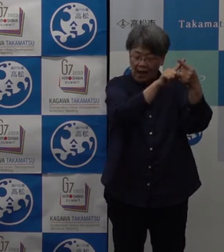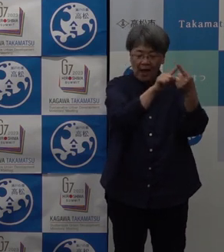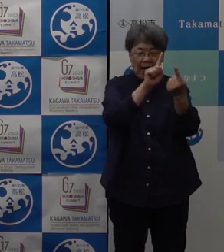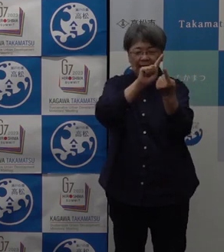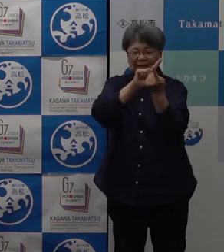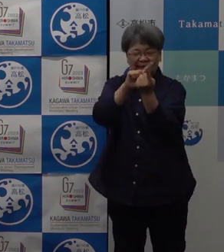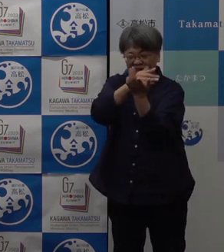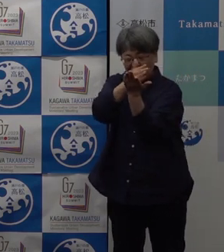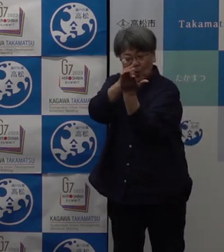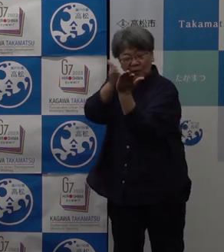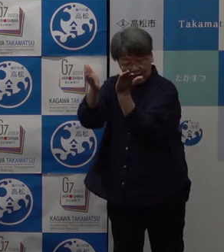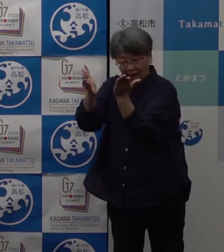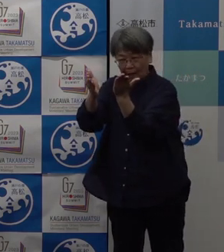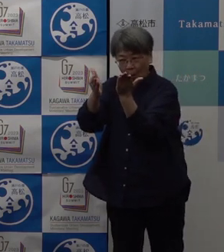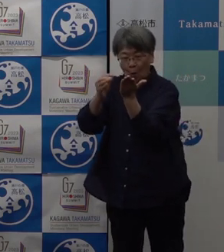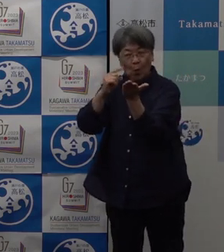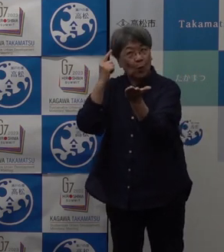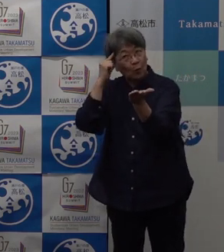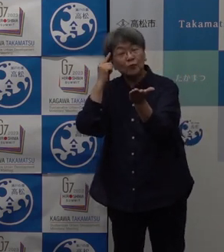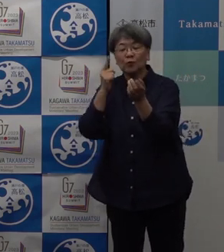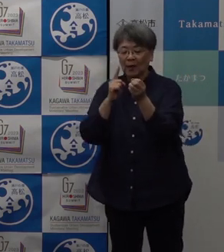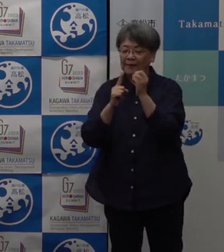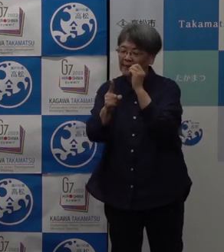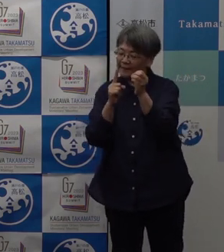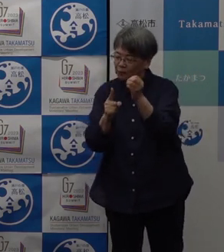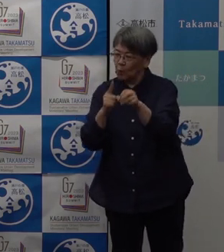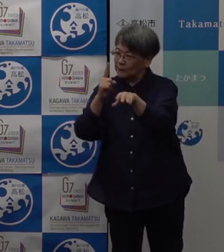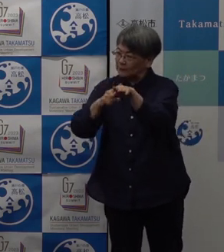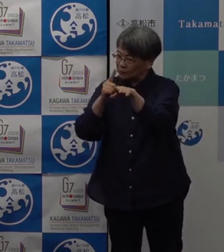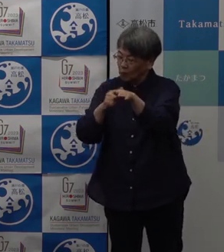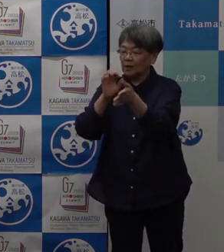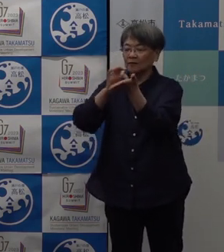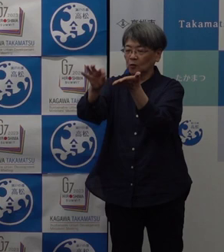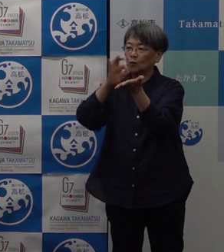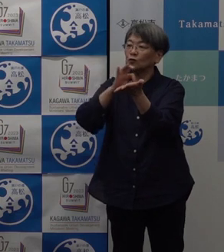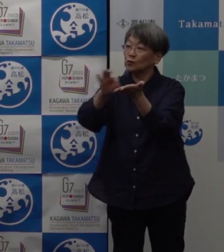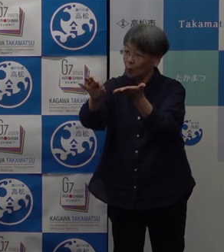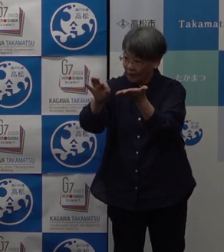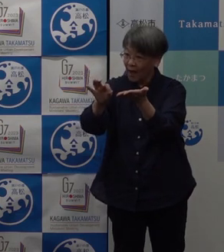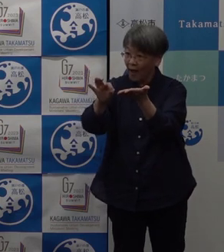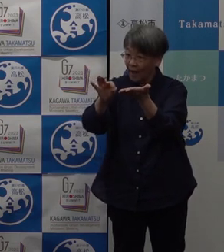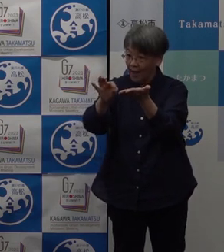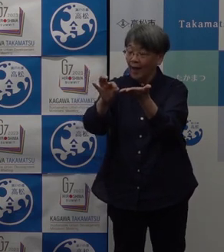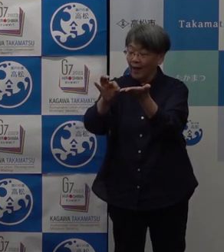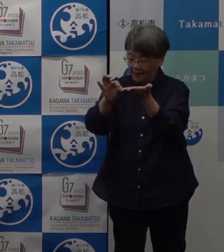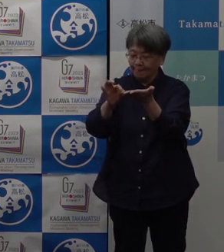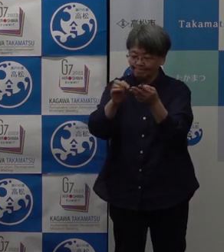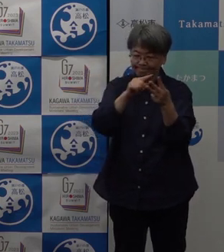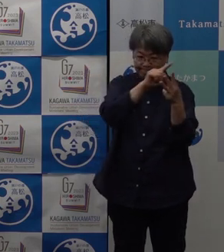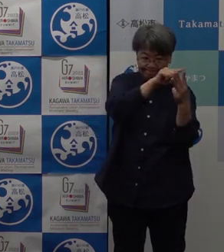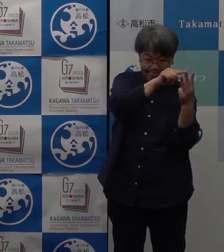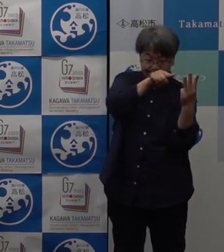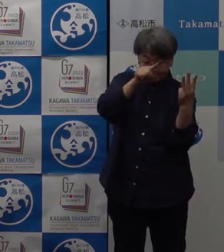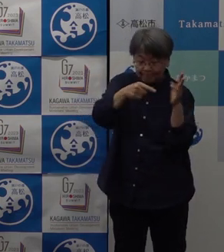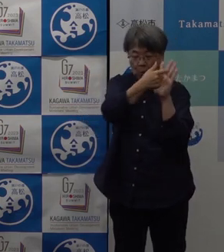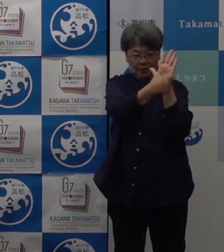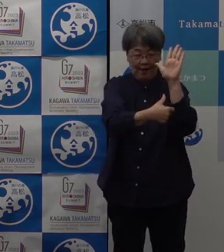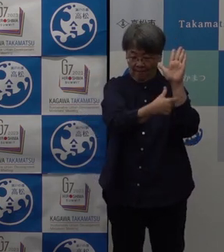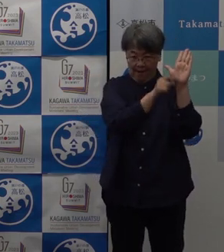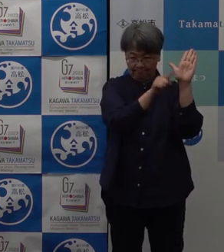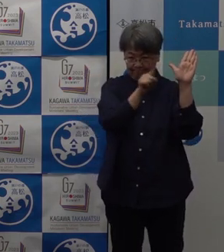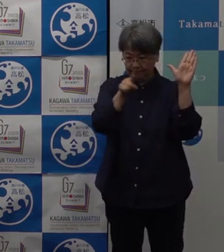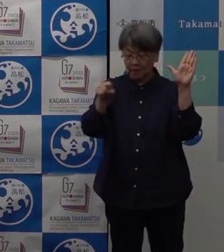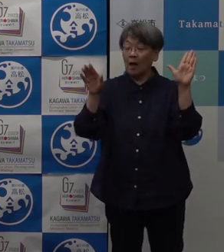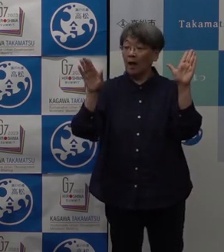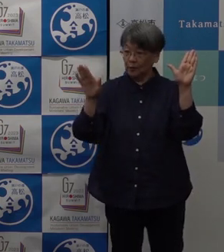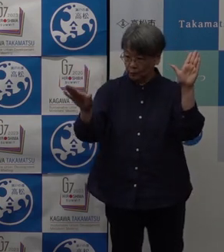性を考慮した都市だとか、デジタル技術の活用を、うん、まあ、大阪について議論したりとかっていうことがテーマとして挙げられているんですけ